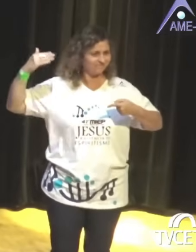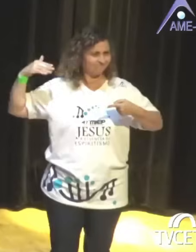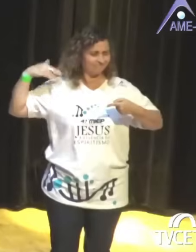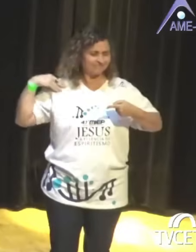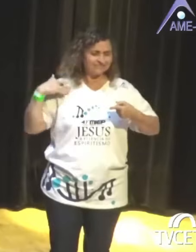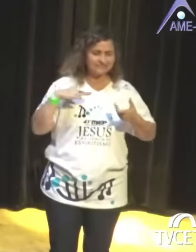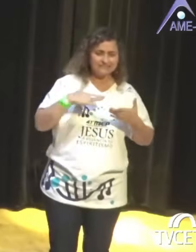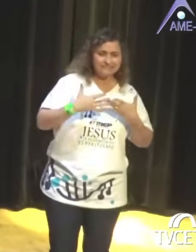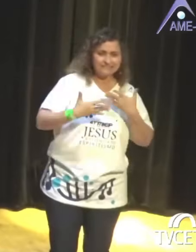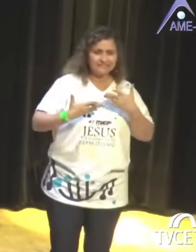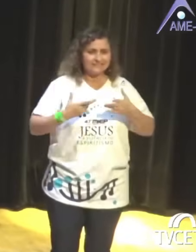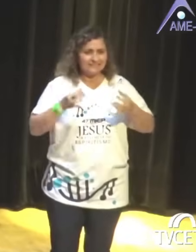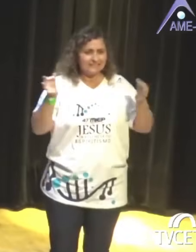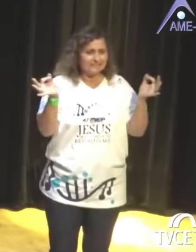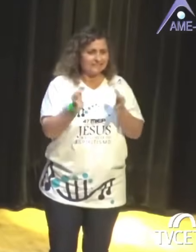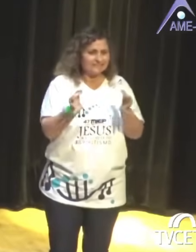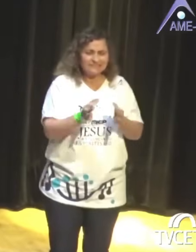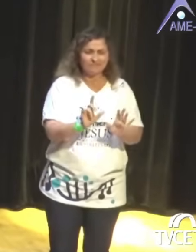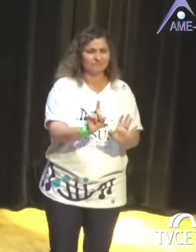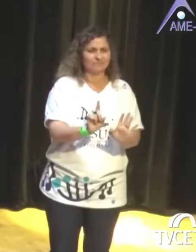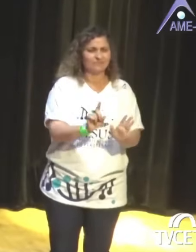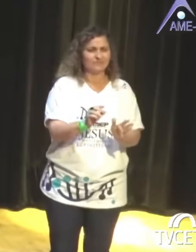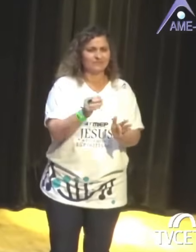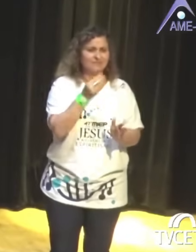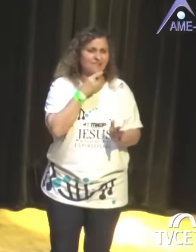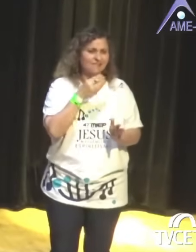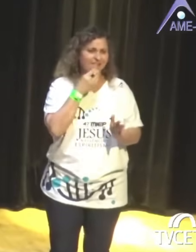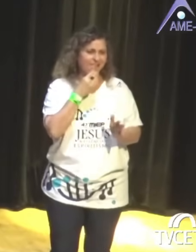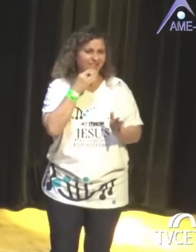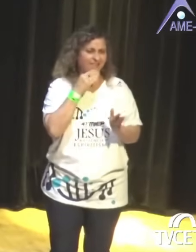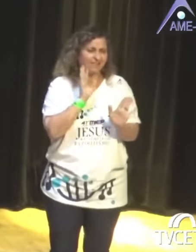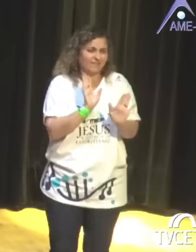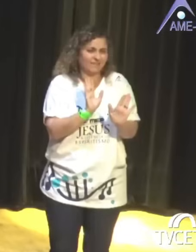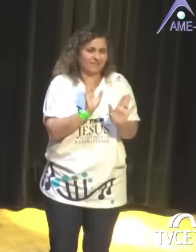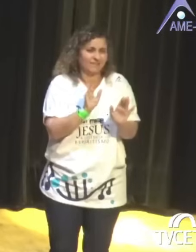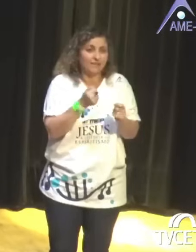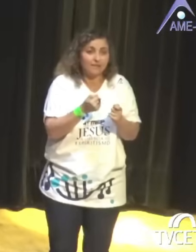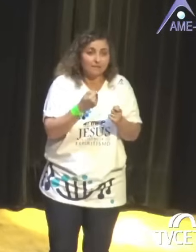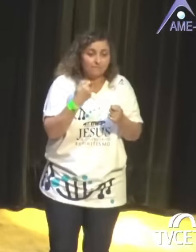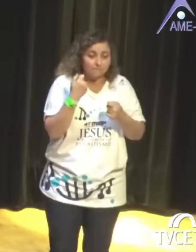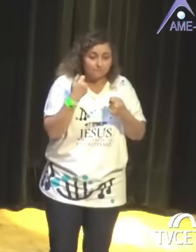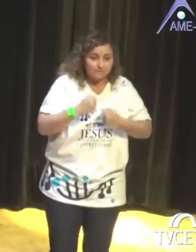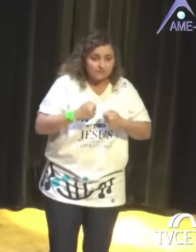desengonçadas elas nos permitiram chegar a uma determinada